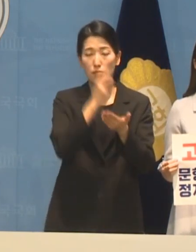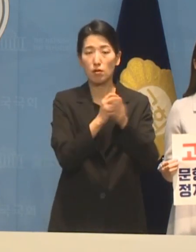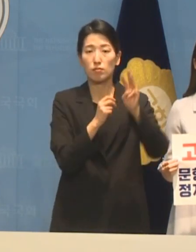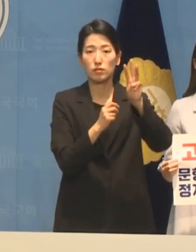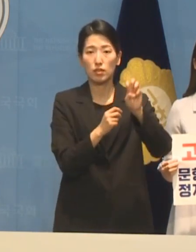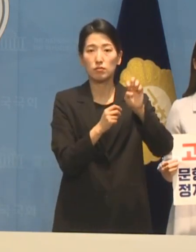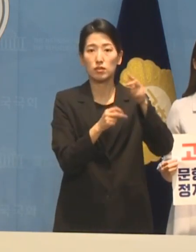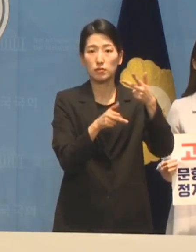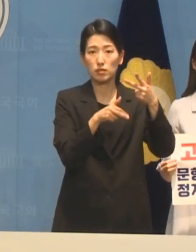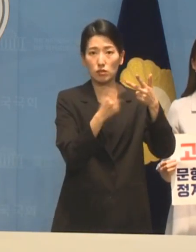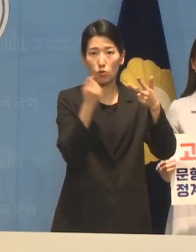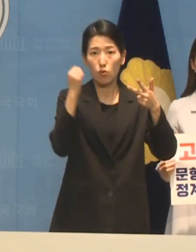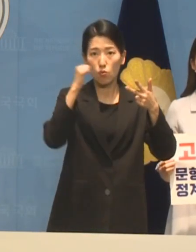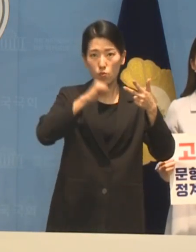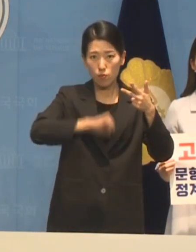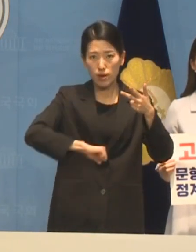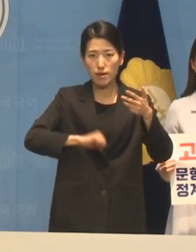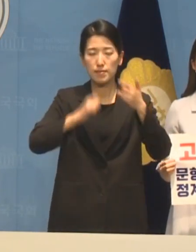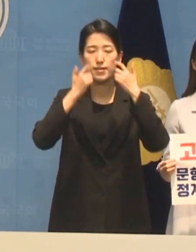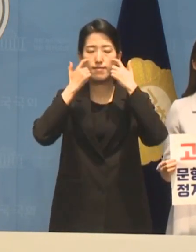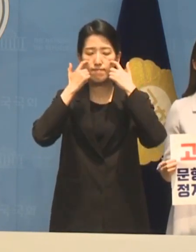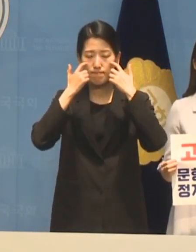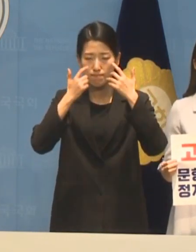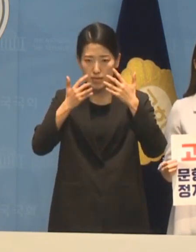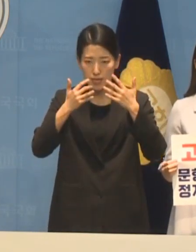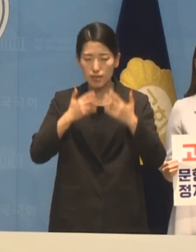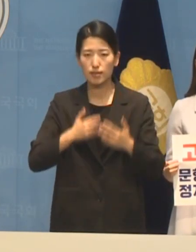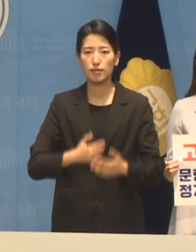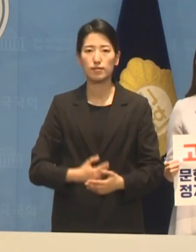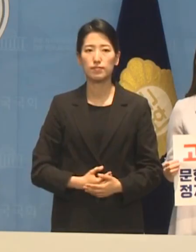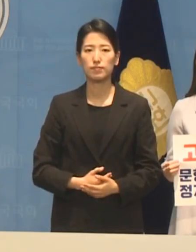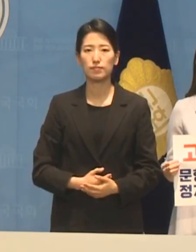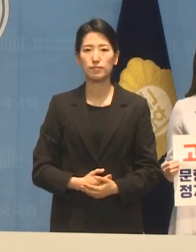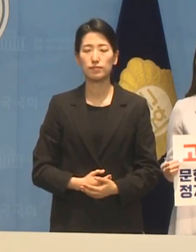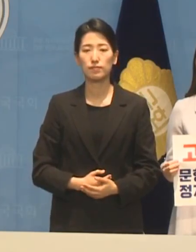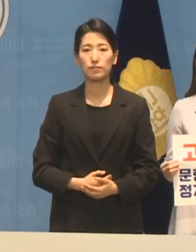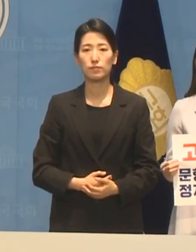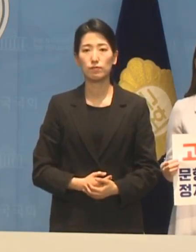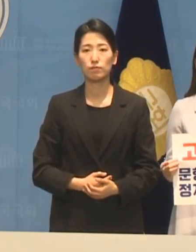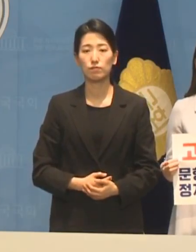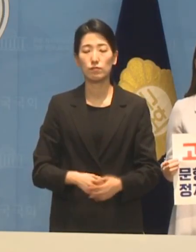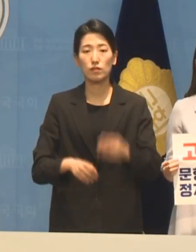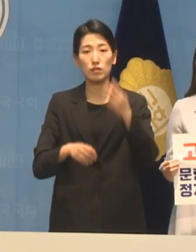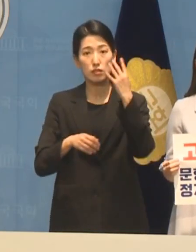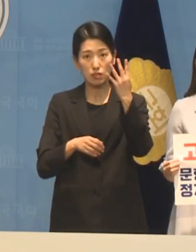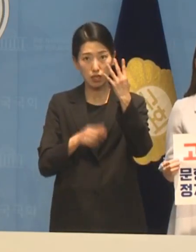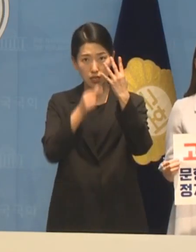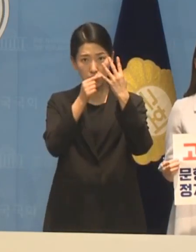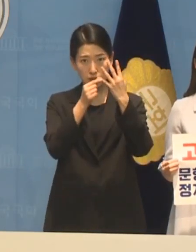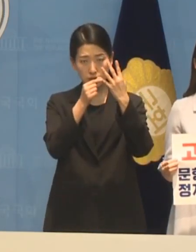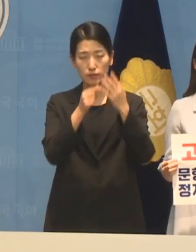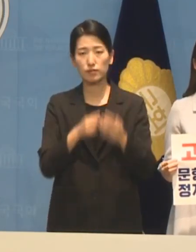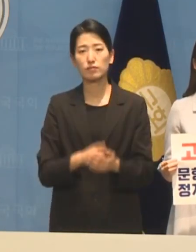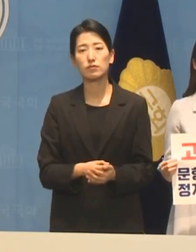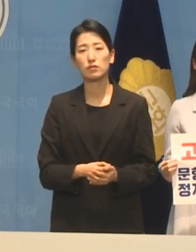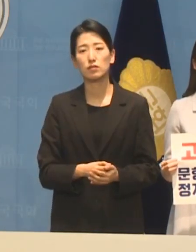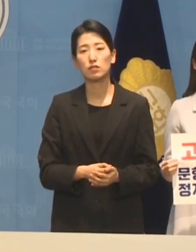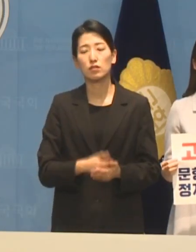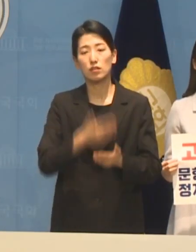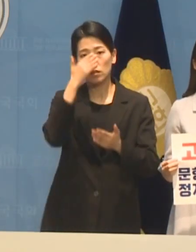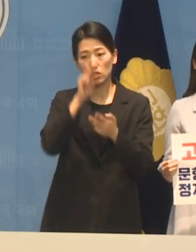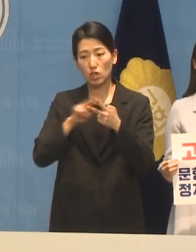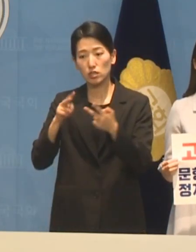단서를 명백히 위배하고 있는 것입니다. 4. 형사소송법